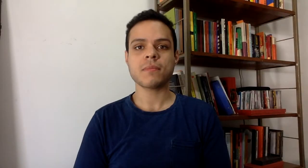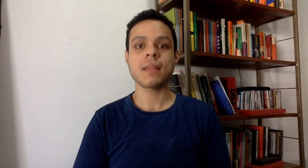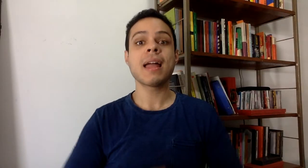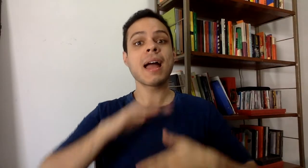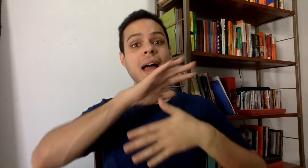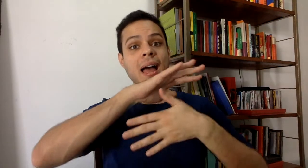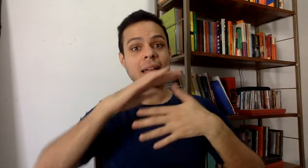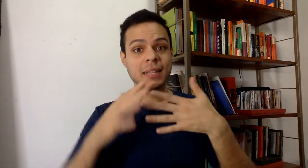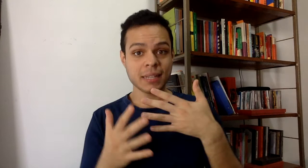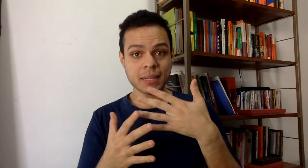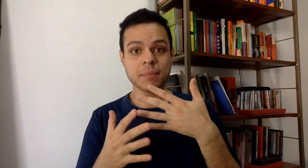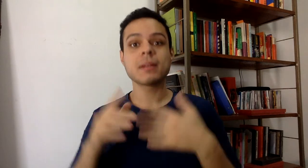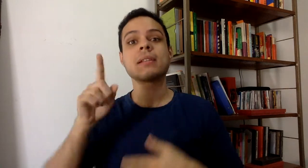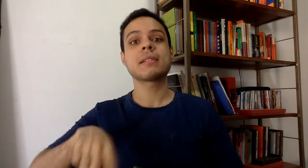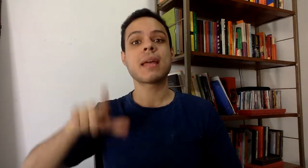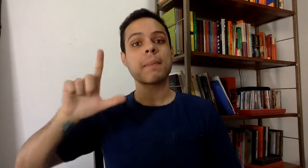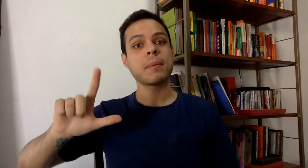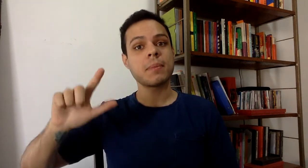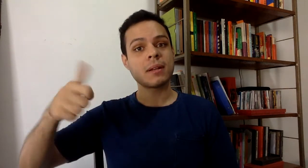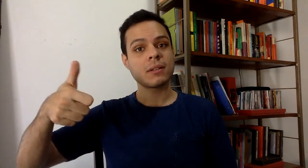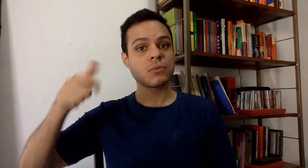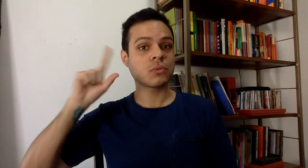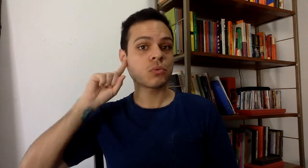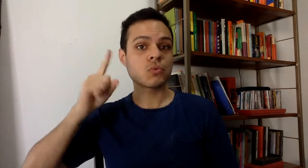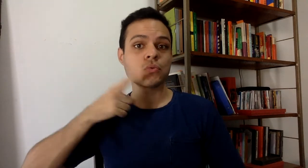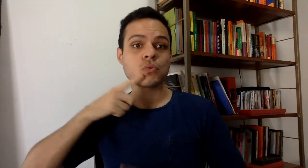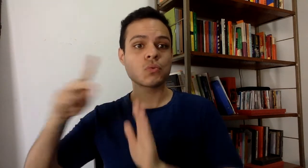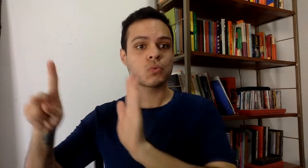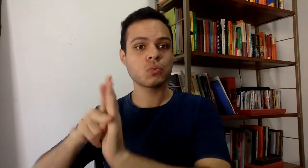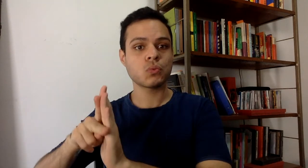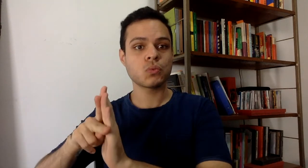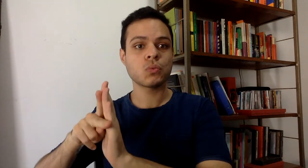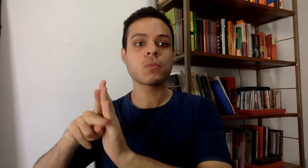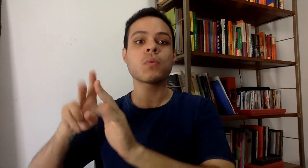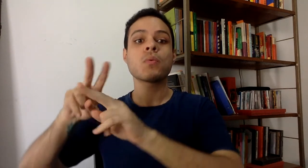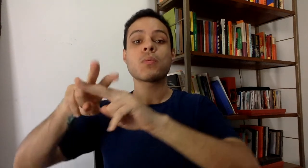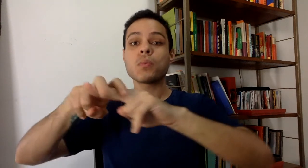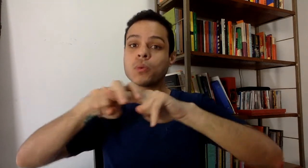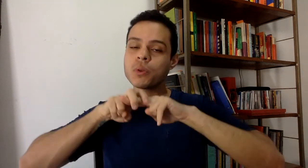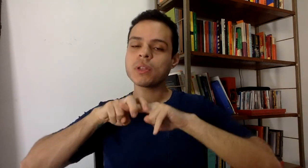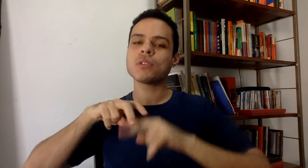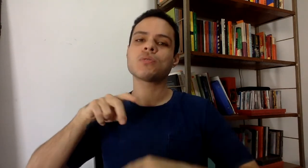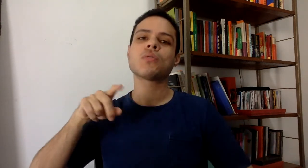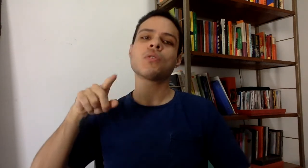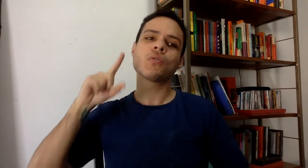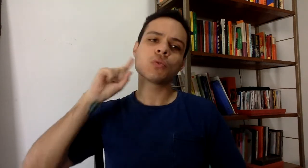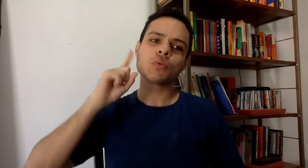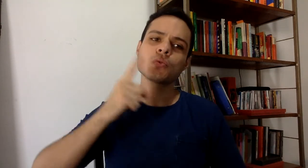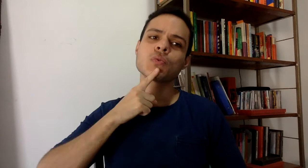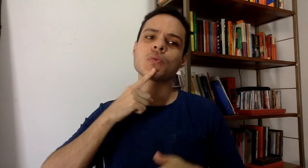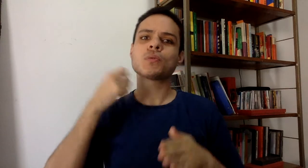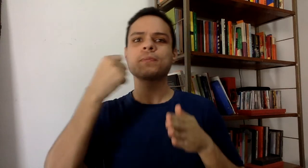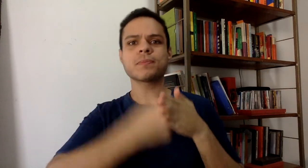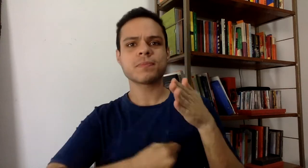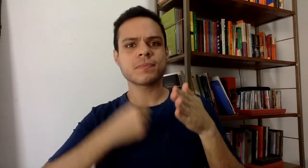A Libras é a primeira língua da comunidade surda, por isso